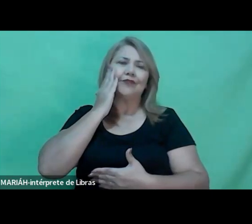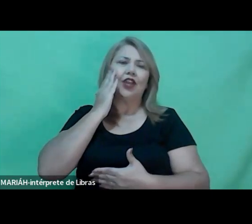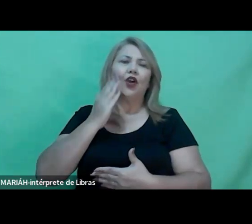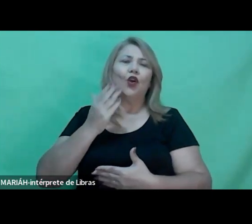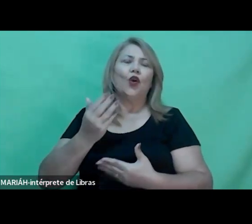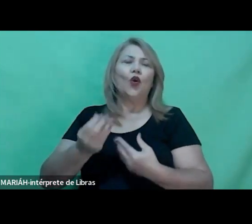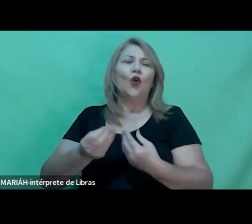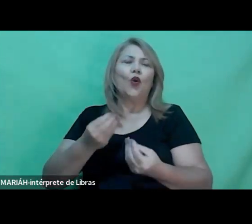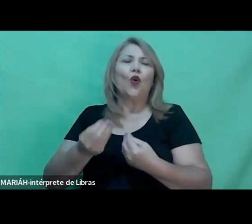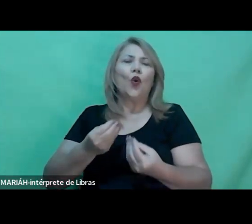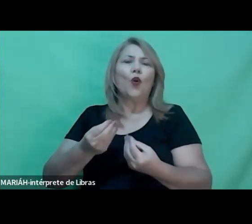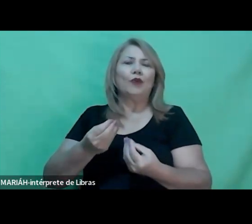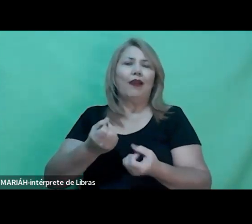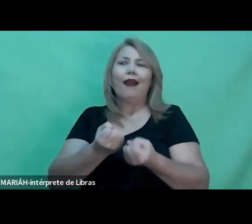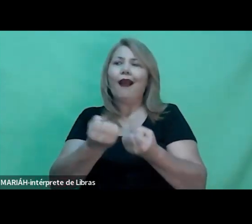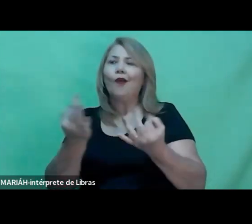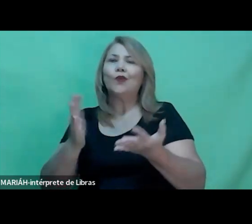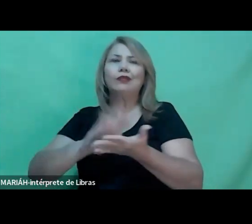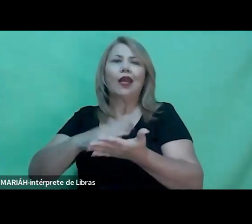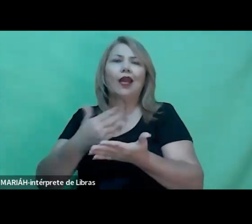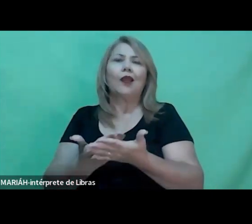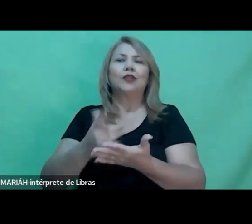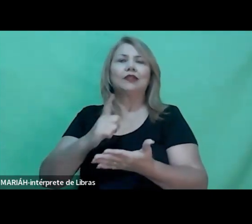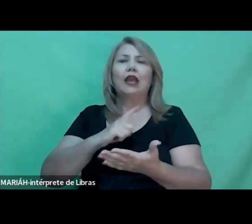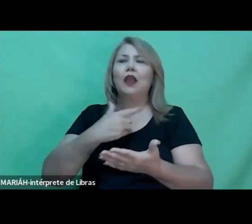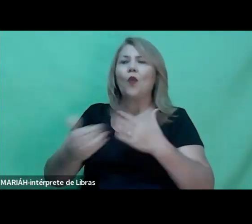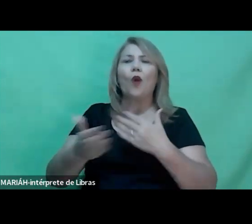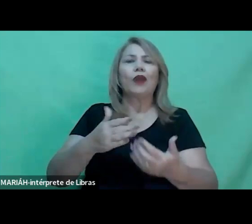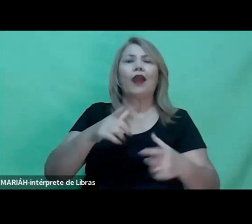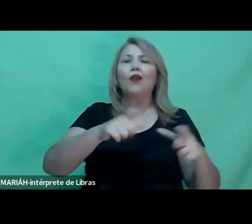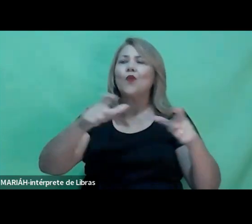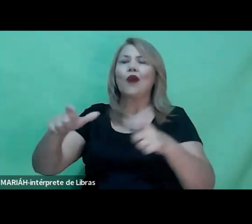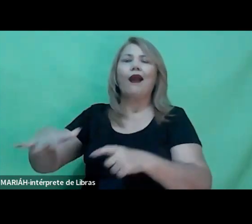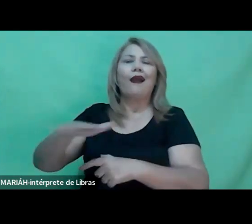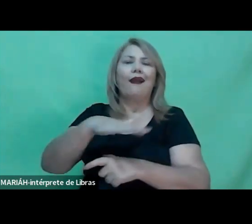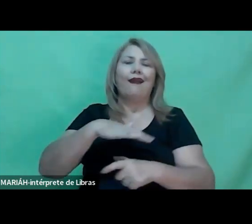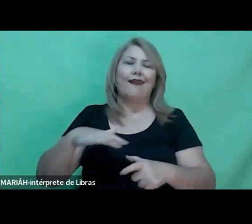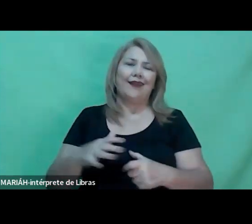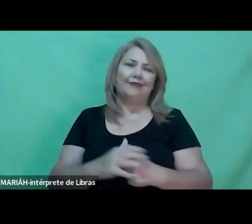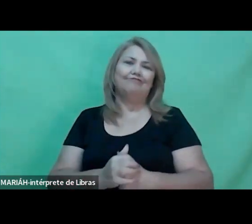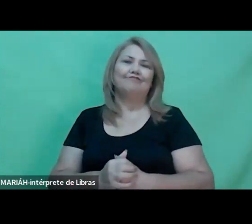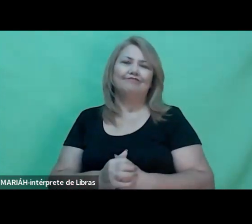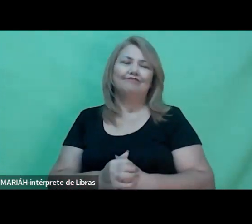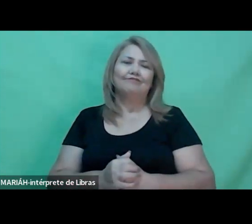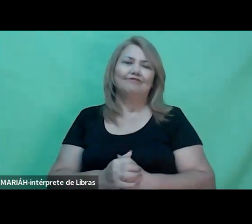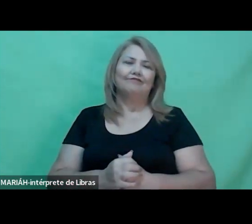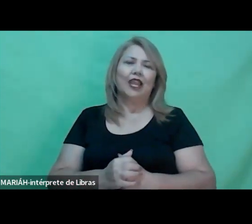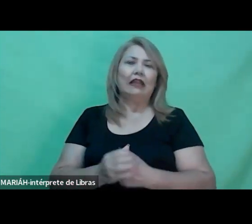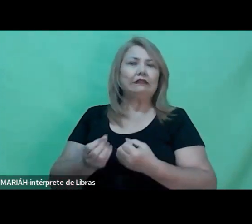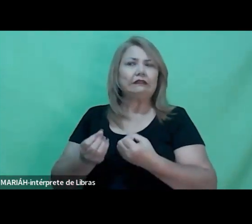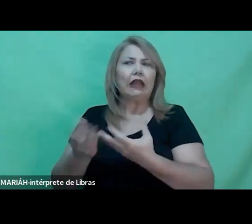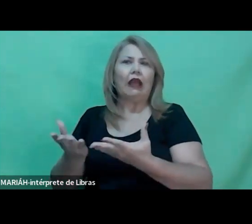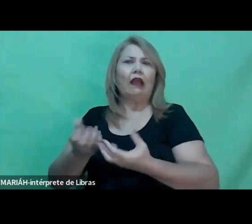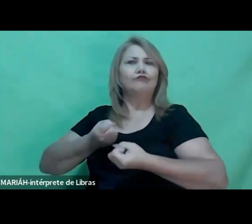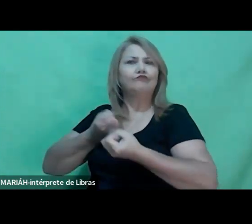guías intérpretes ante cualquier situación eventual que se presente y darles la información de